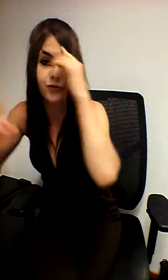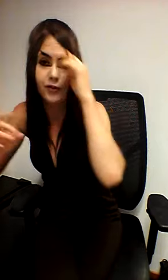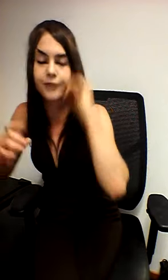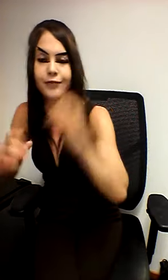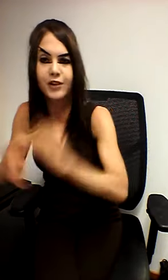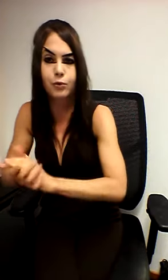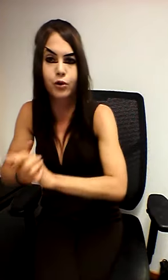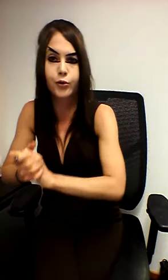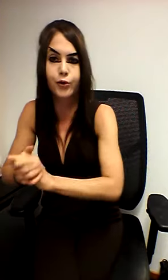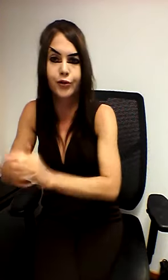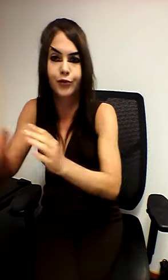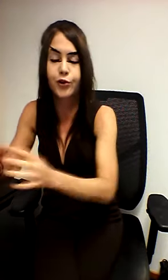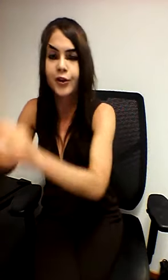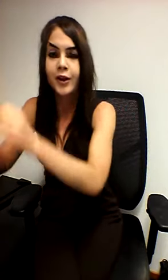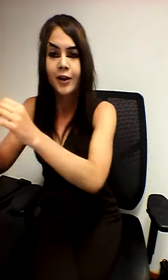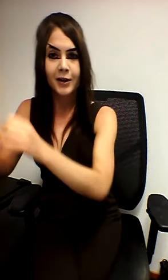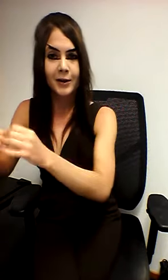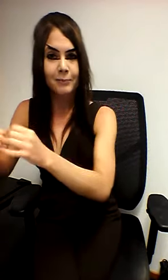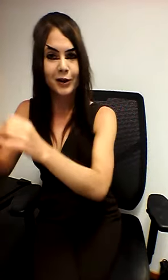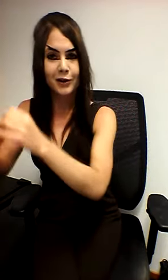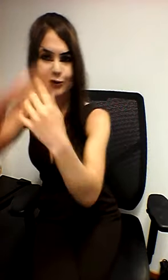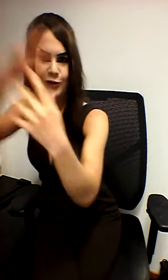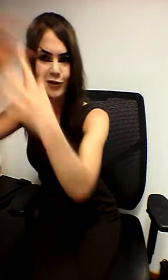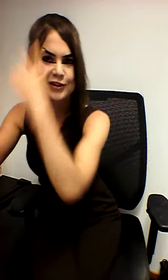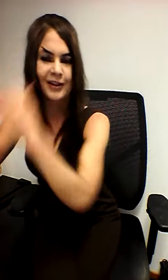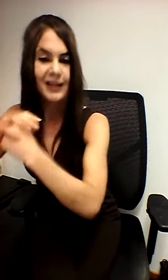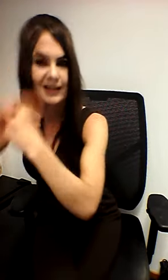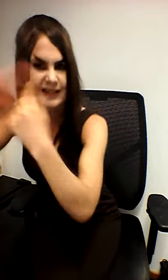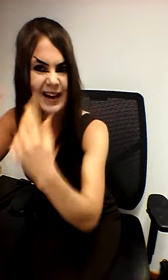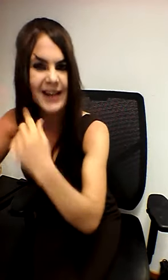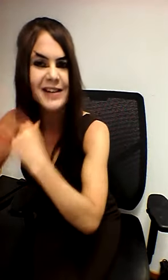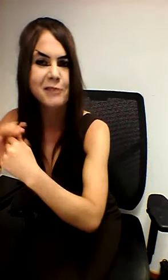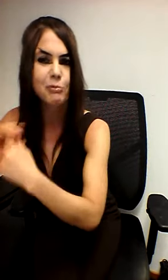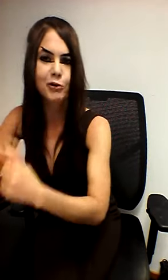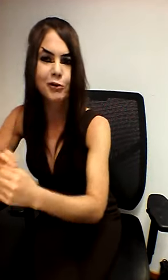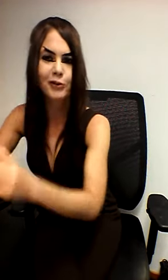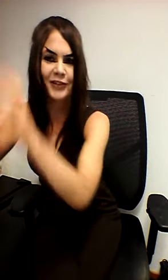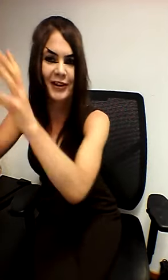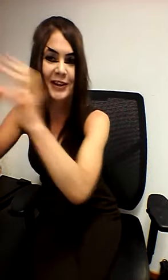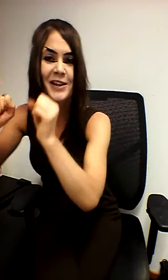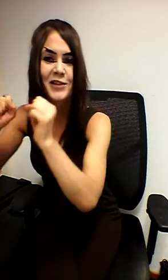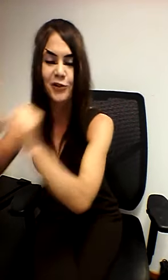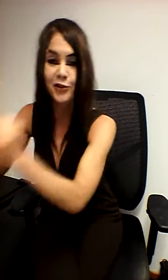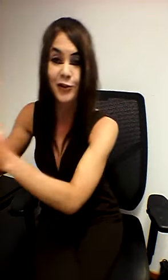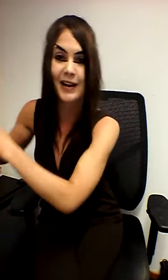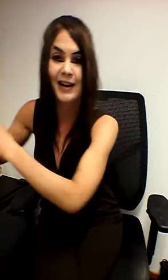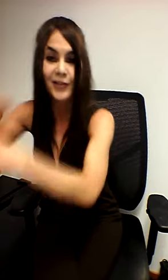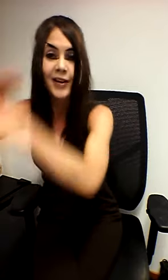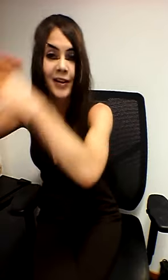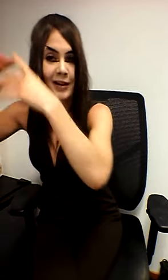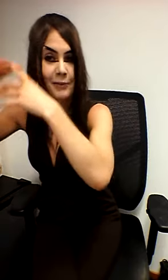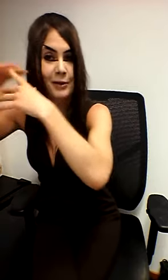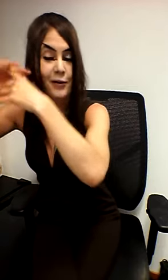grote vetmoleculen tot losse kleinere moleculen, glycerol en